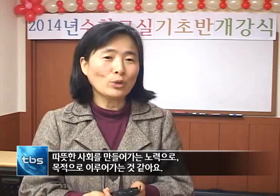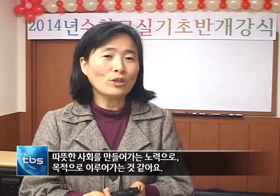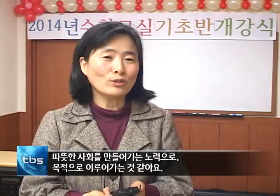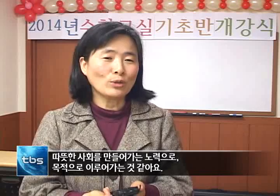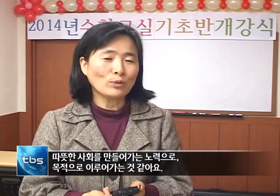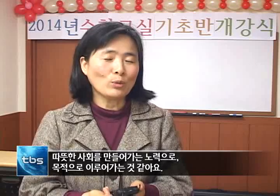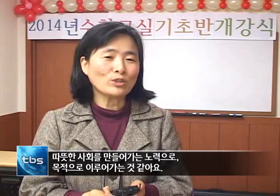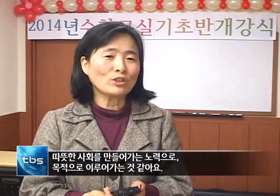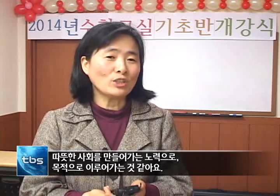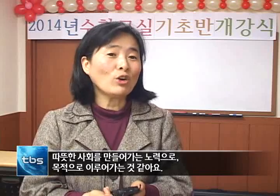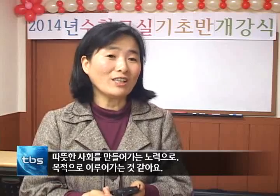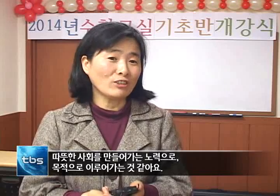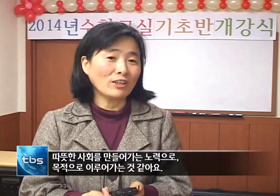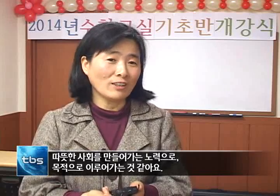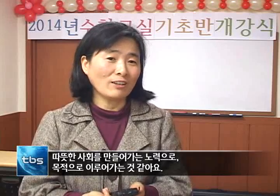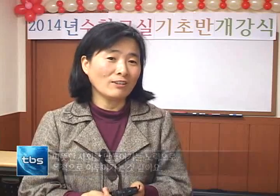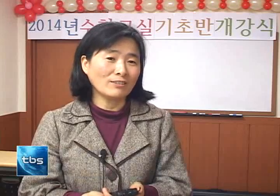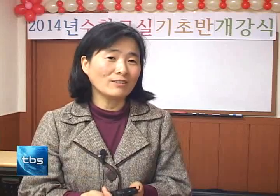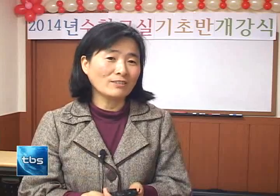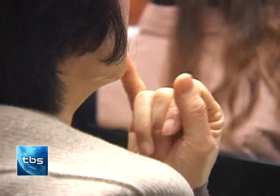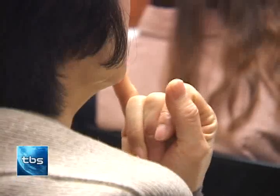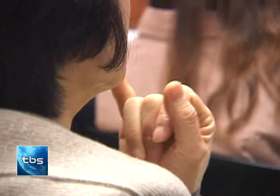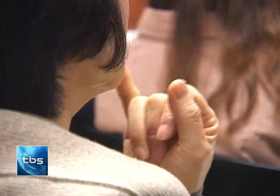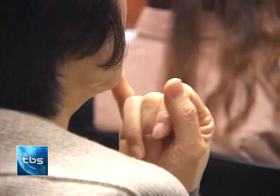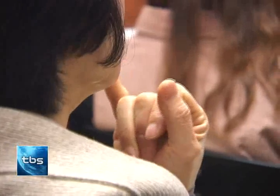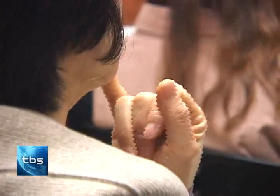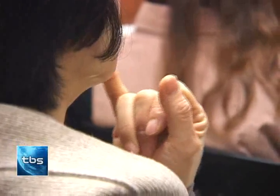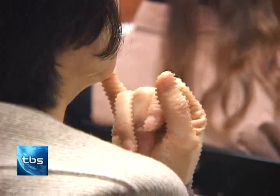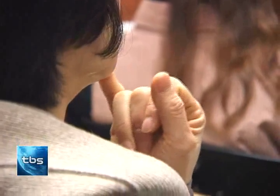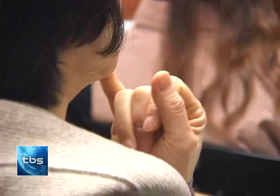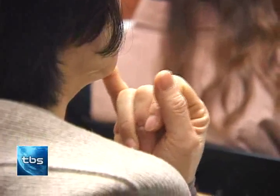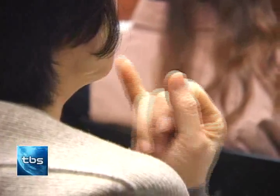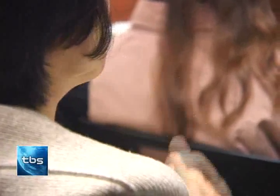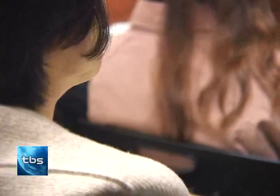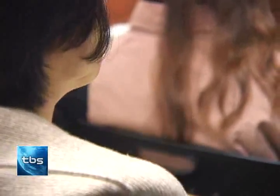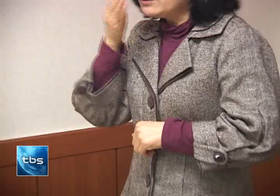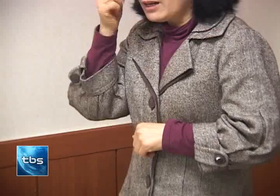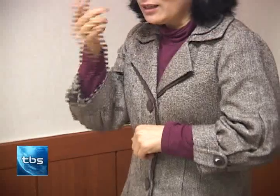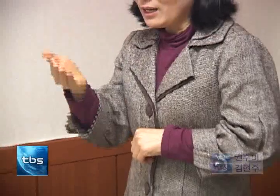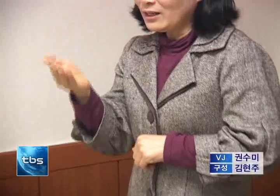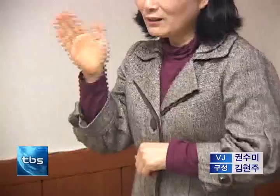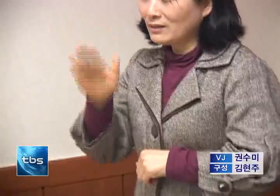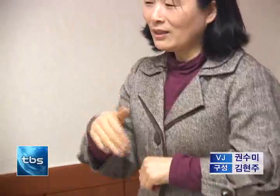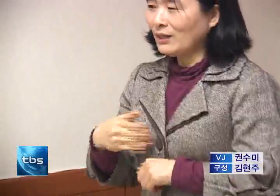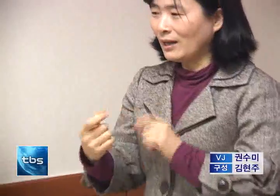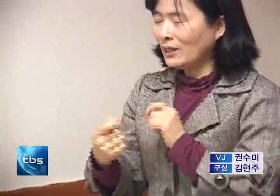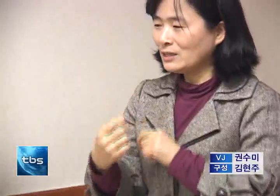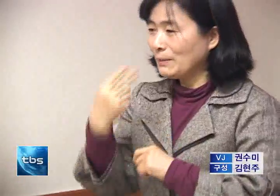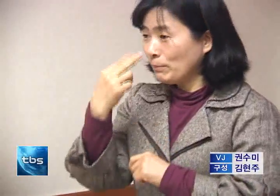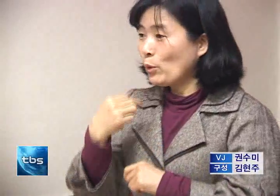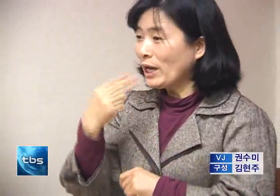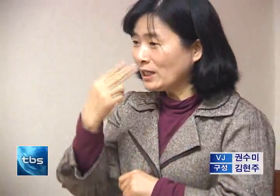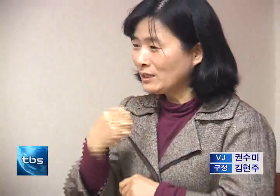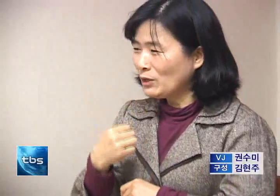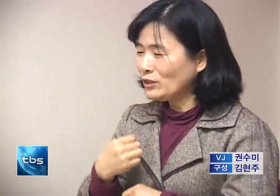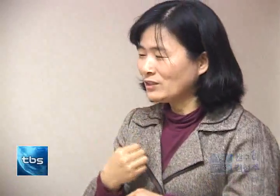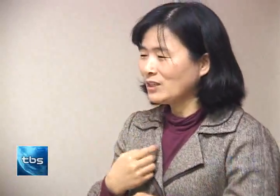노력으로 목적으로 이루어가는 것 같아요. 단순한 의미 전달에서 나아가 마음과 마음을 연결하는 진검다리 역할을